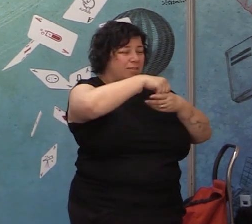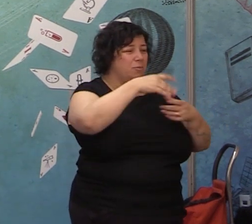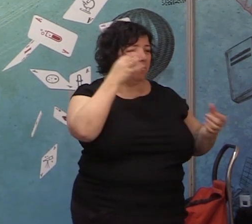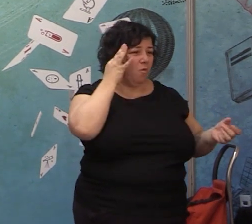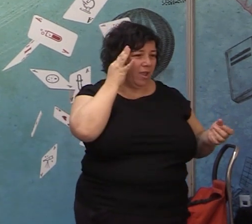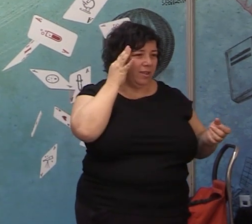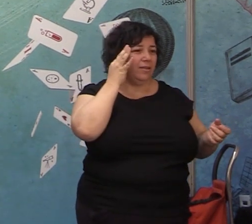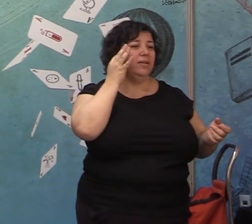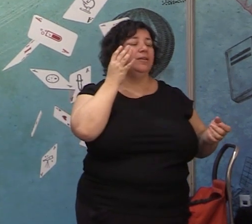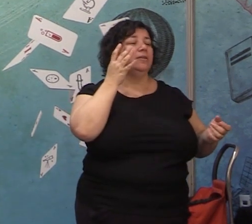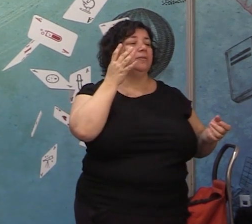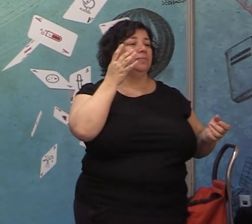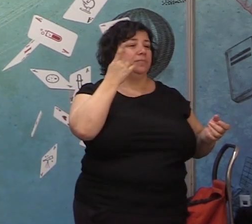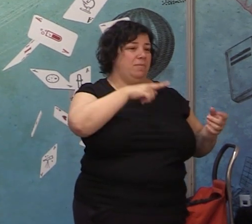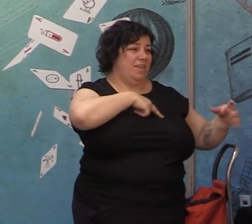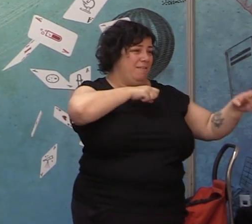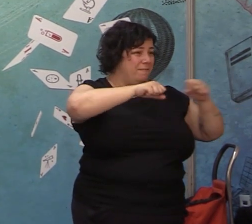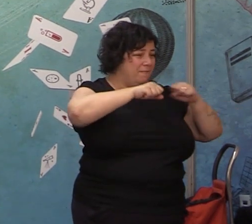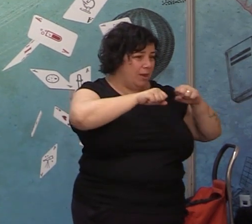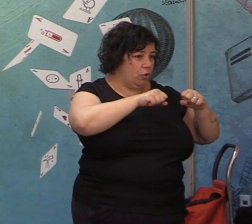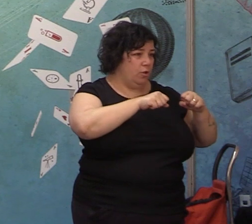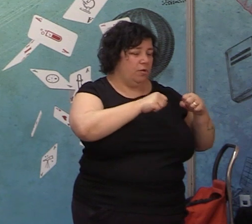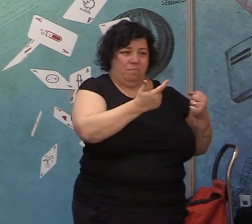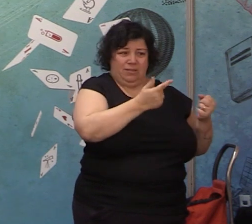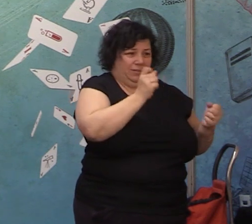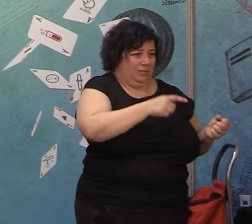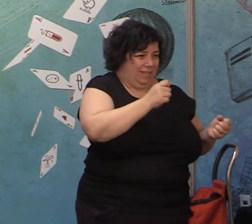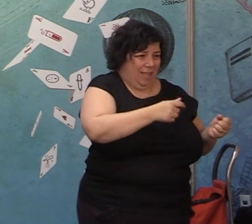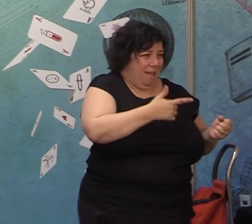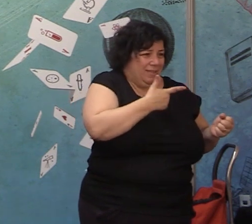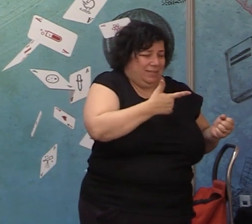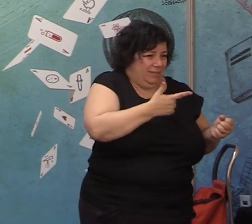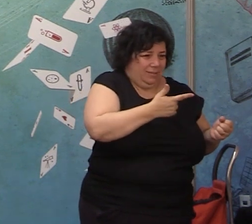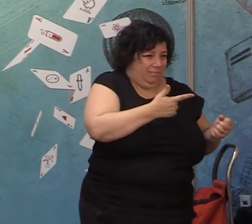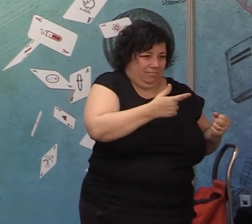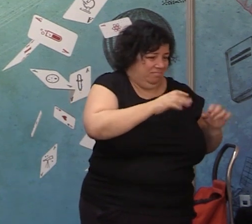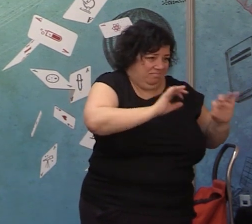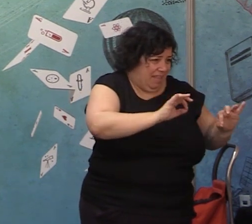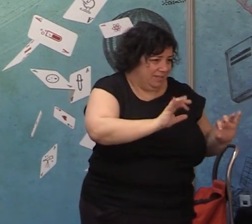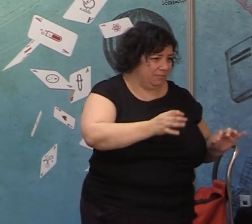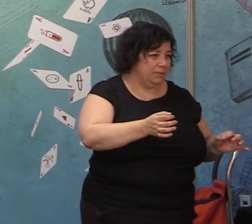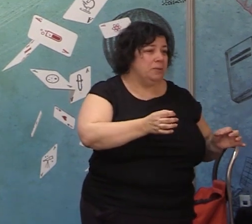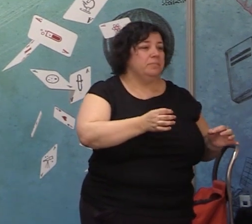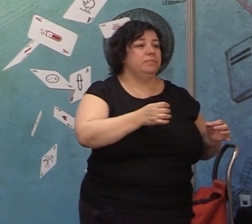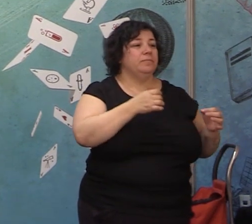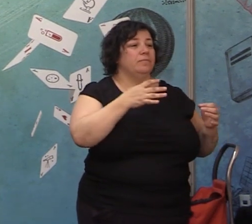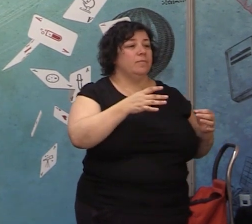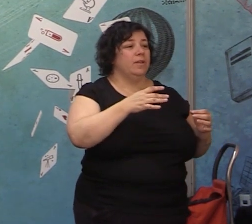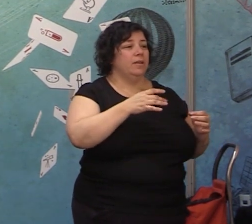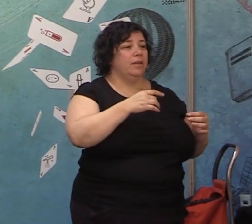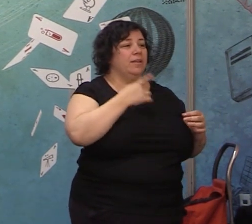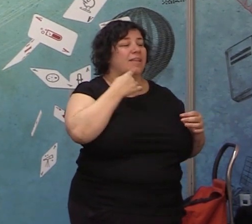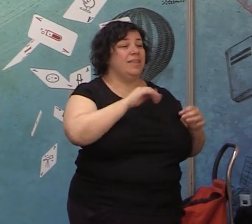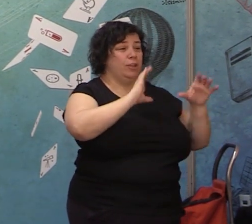mujeres, pues el infarto de miocardio es lo más frecuente, lo más común que te puede pasar. Un tercio de